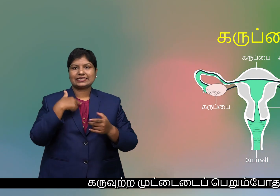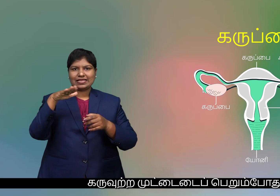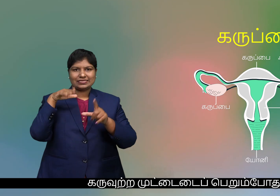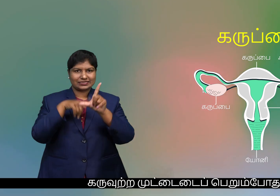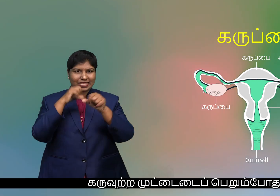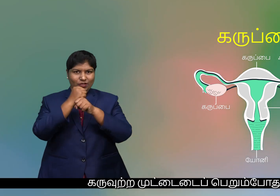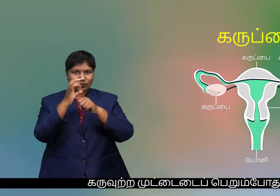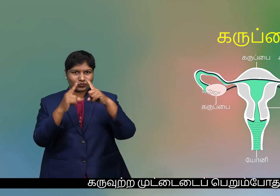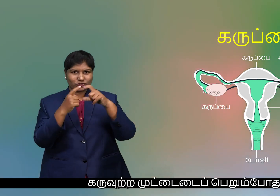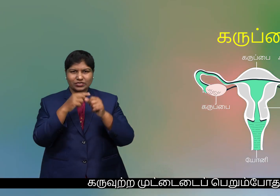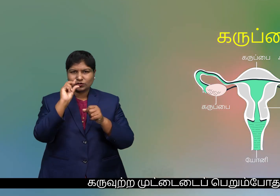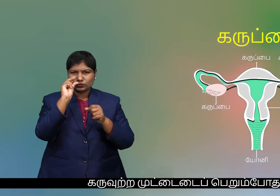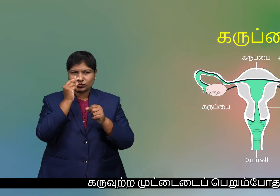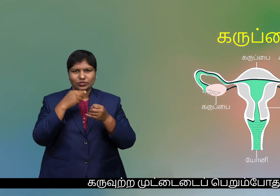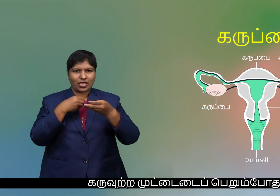பெறும்போது